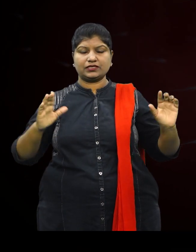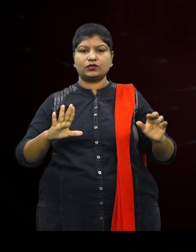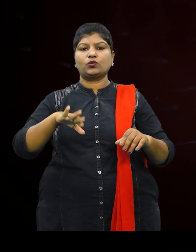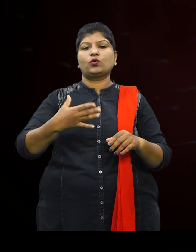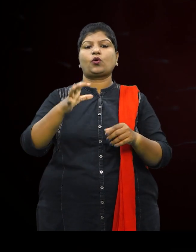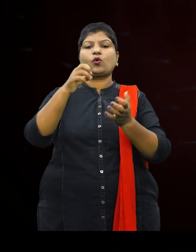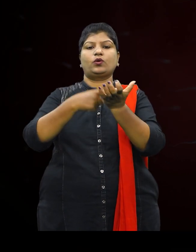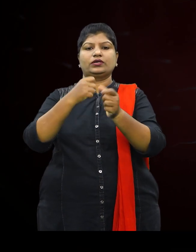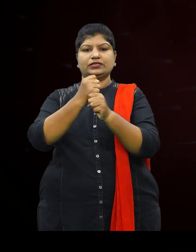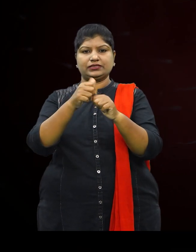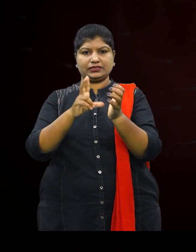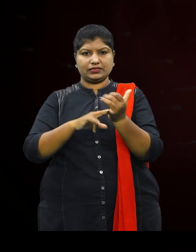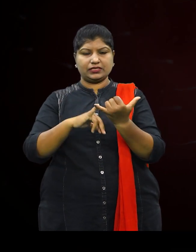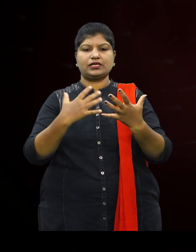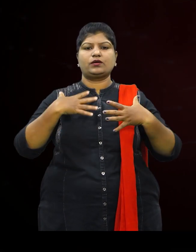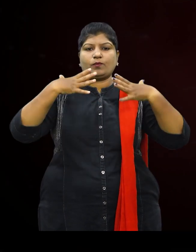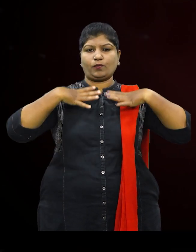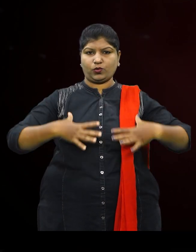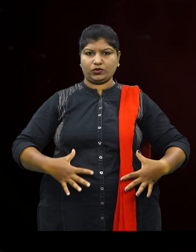को बनाती है।